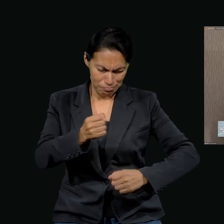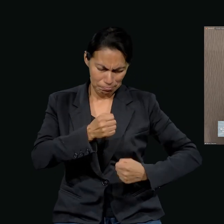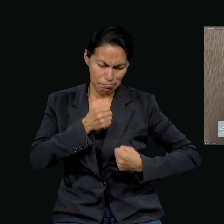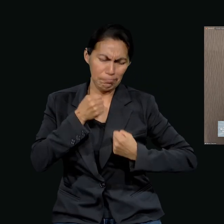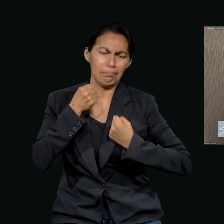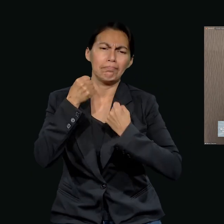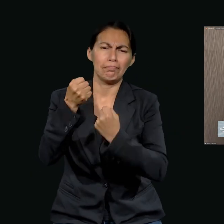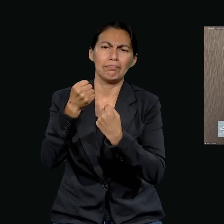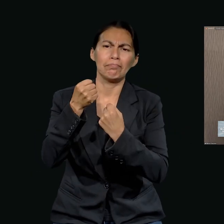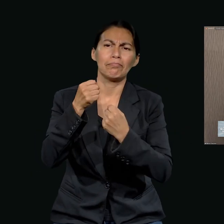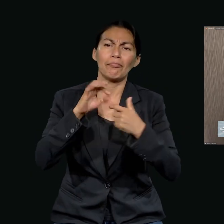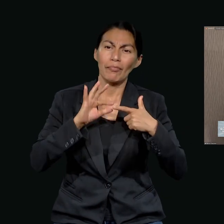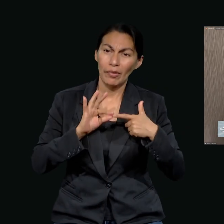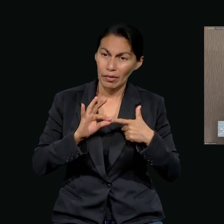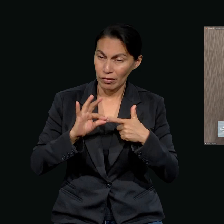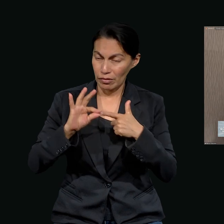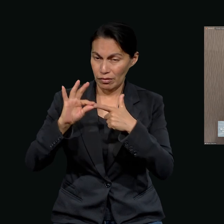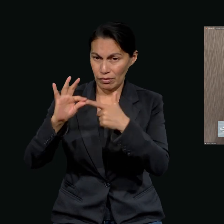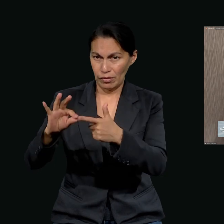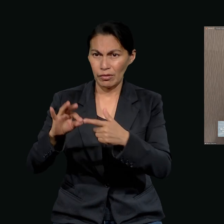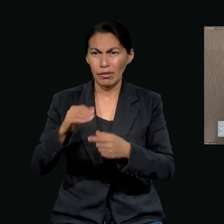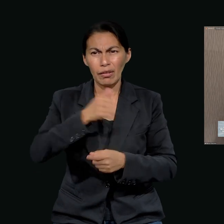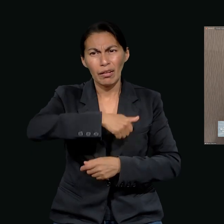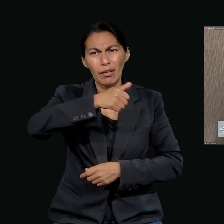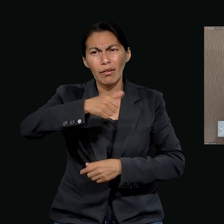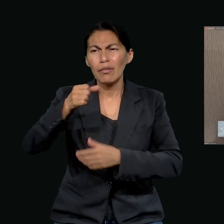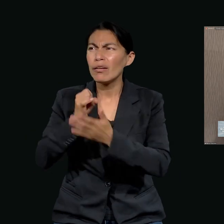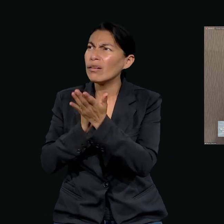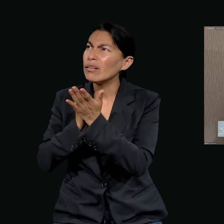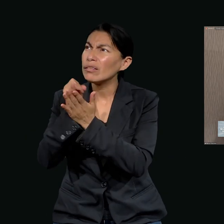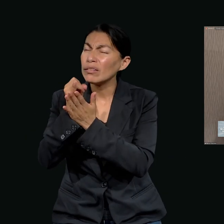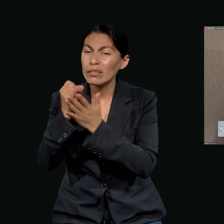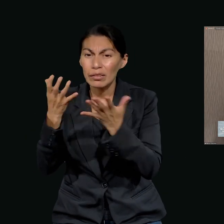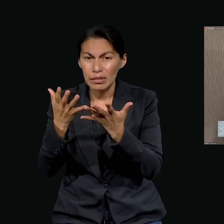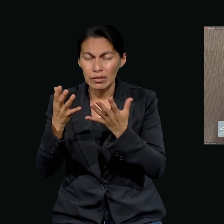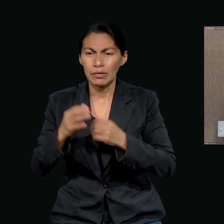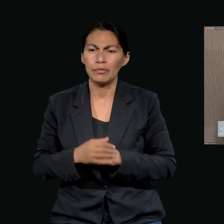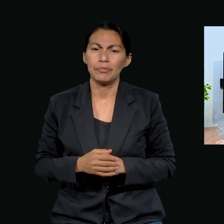fortalecerlos, guiarlos en su toma de decisiones.